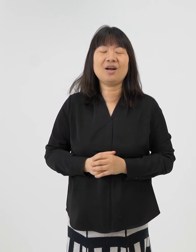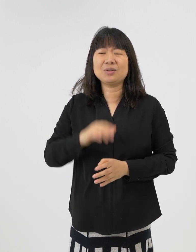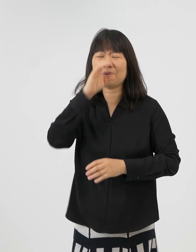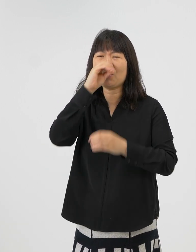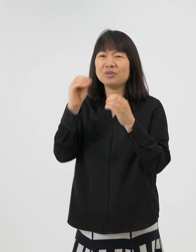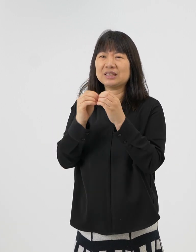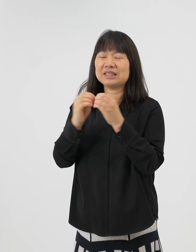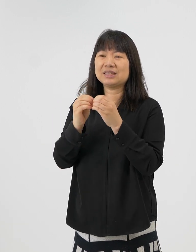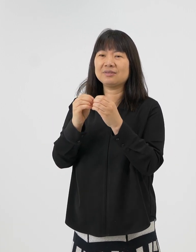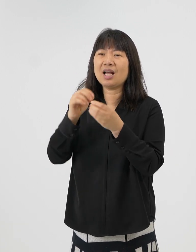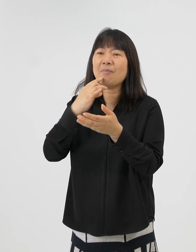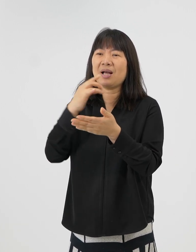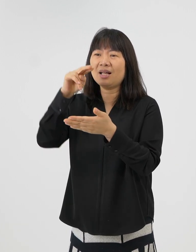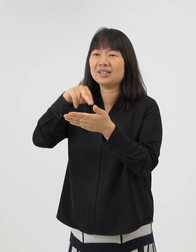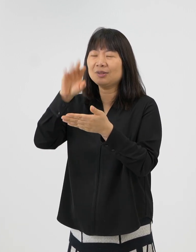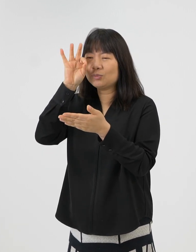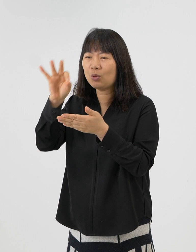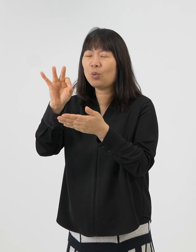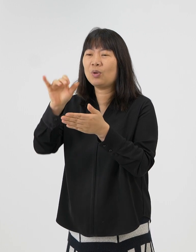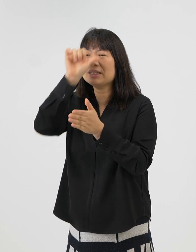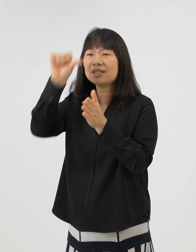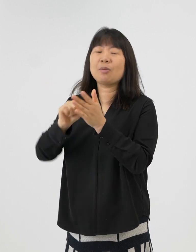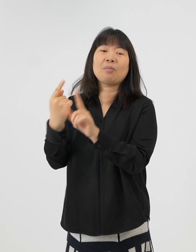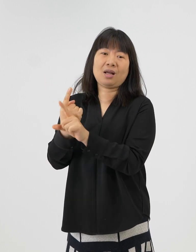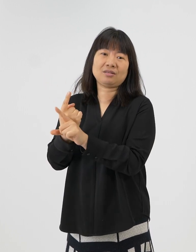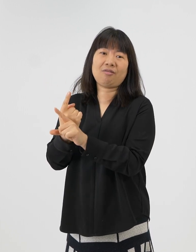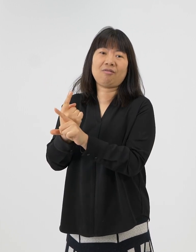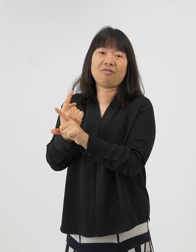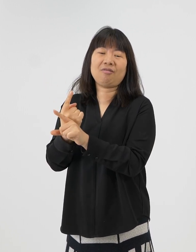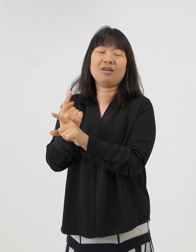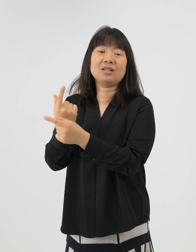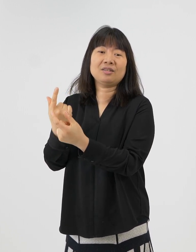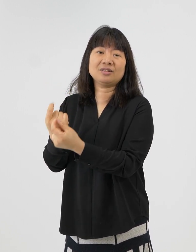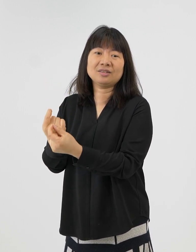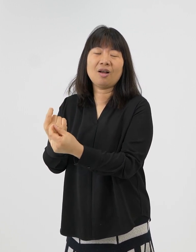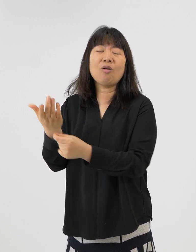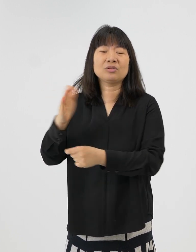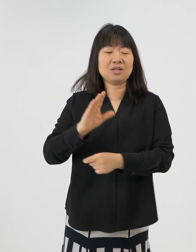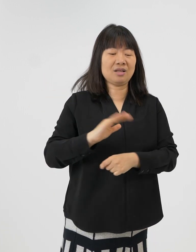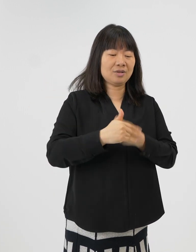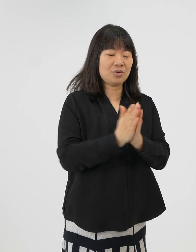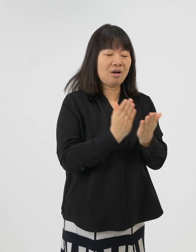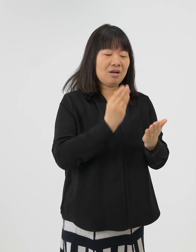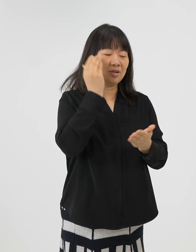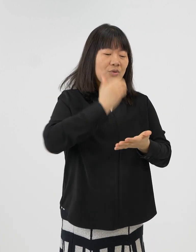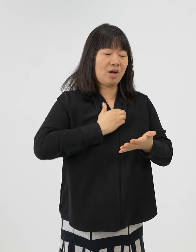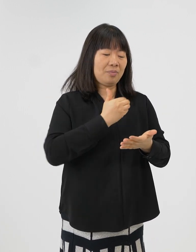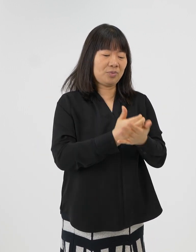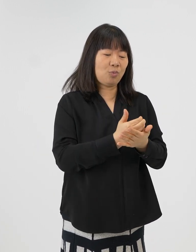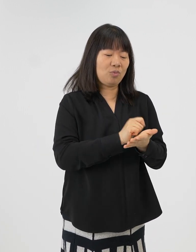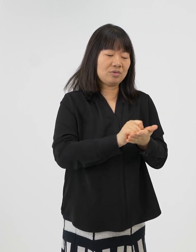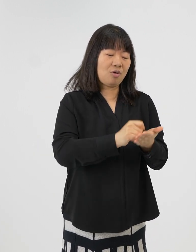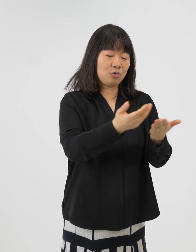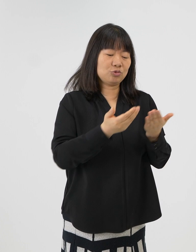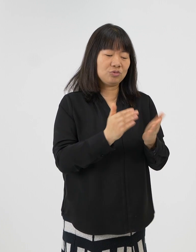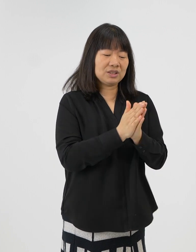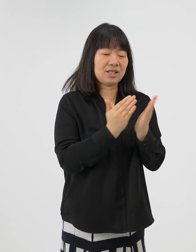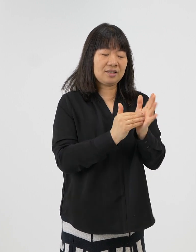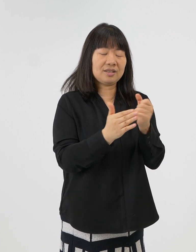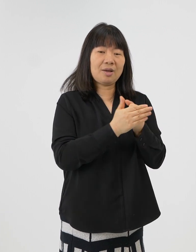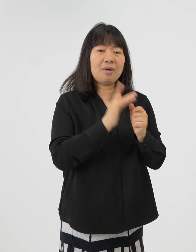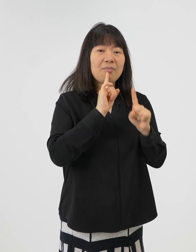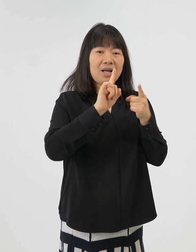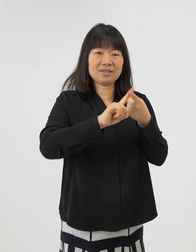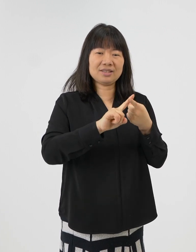글만 읽고도 인생이 바뀌는 사람들이 있잖아요. 그런데 이 성경은 성령께서 감동하신 책이기 때문에 이